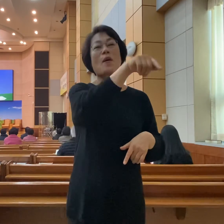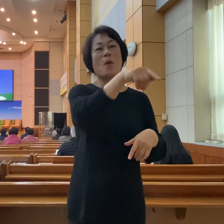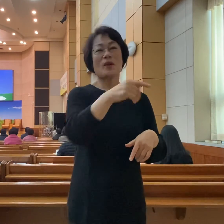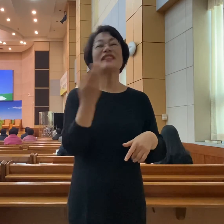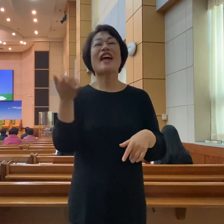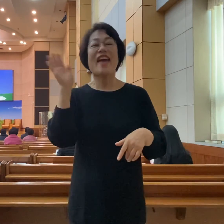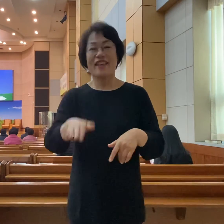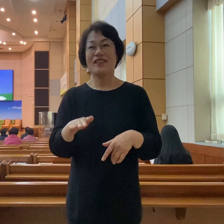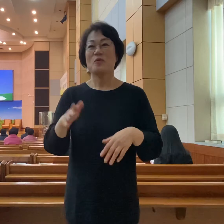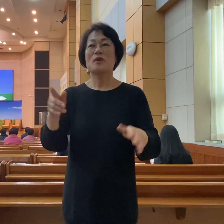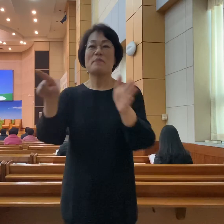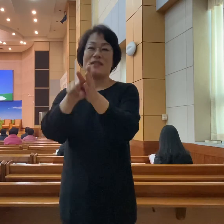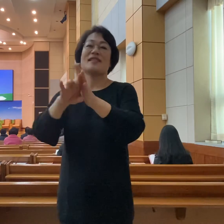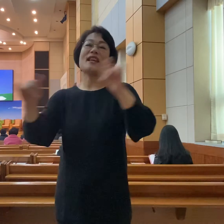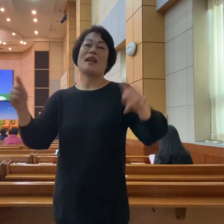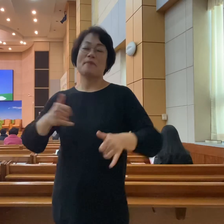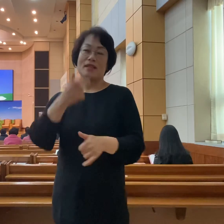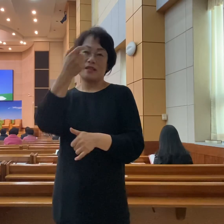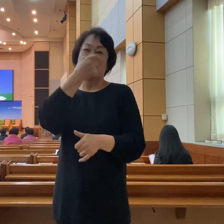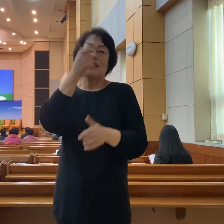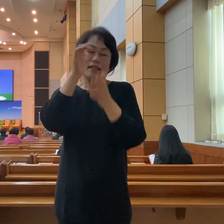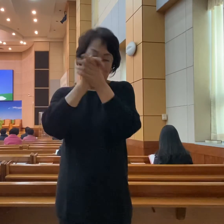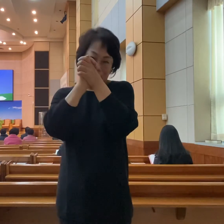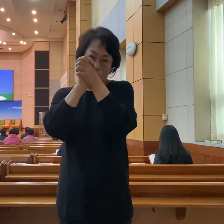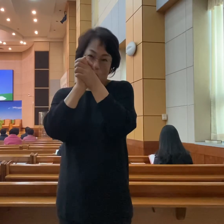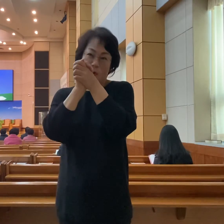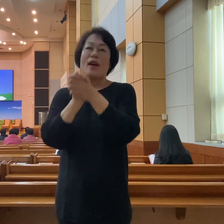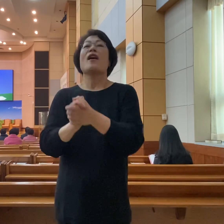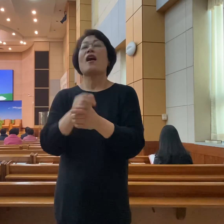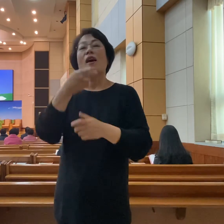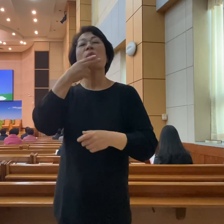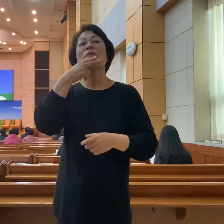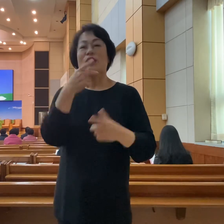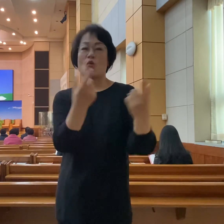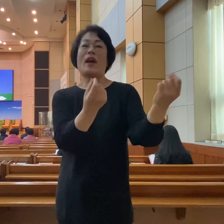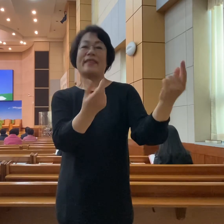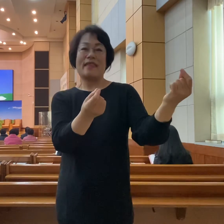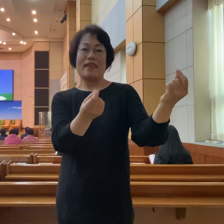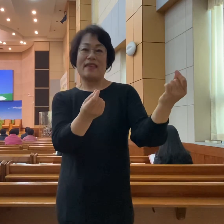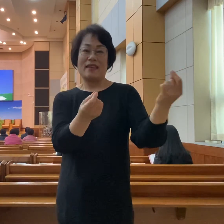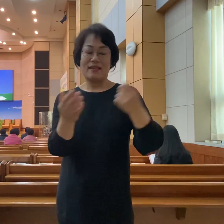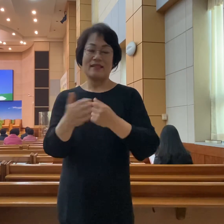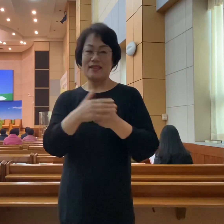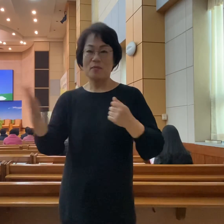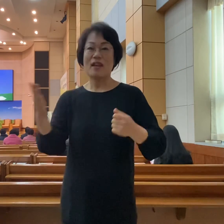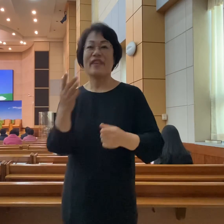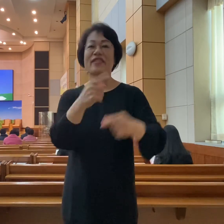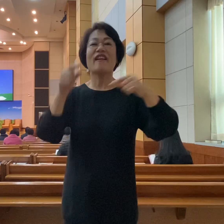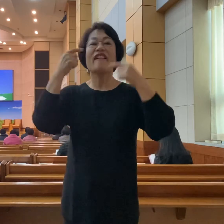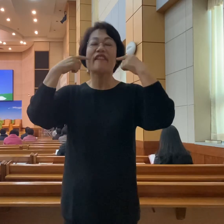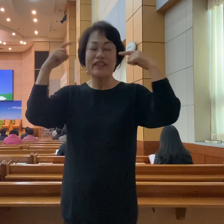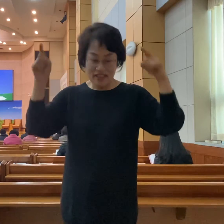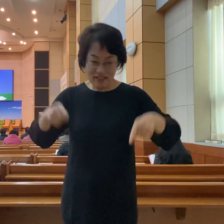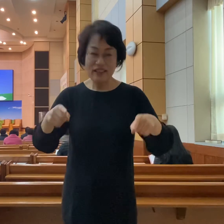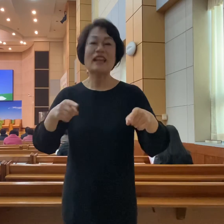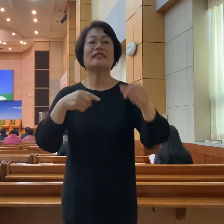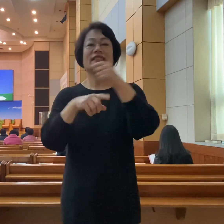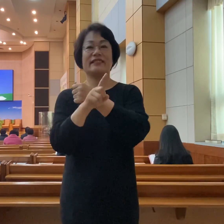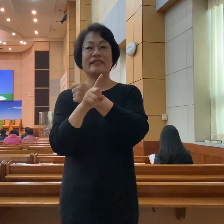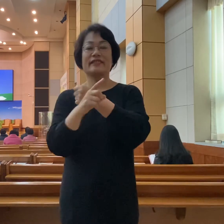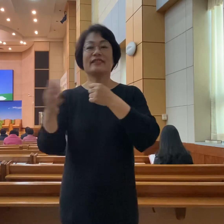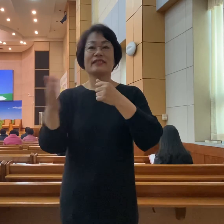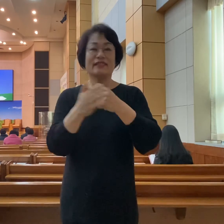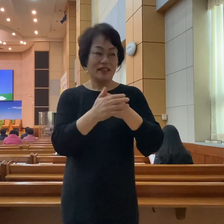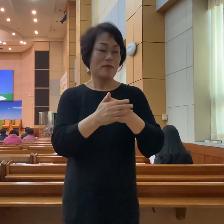그런데 여기 또 나와 있는 대로 그냥 기도하는 건 아니죠. 아버지의 뜻대로